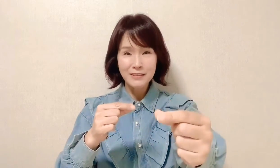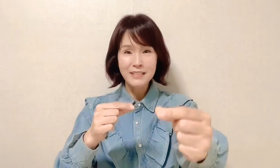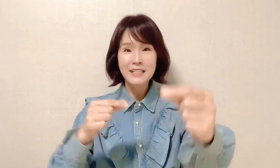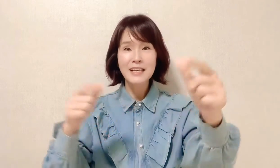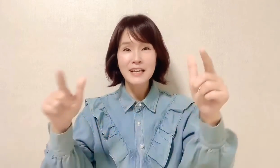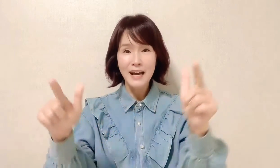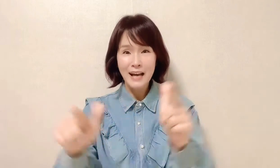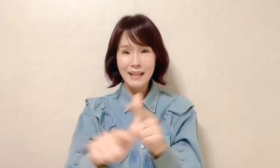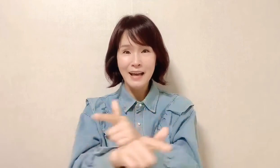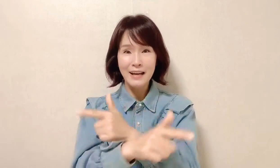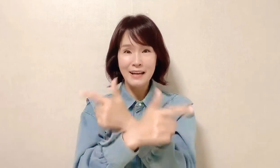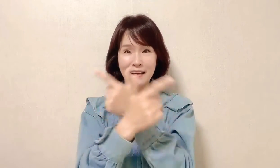멀지 않아.